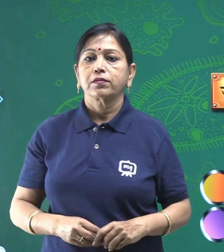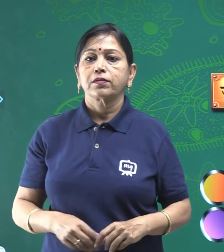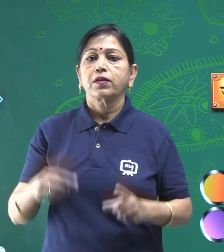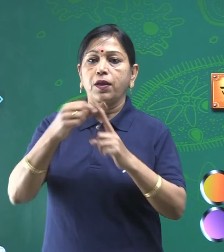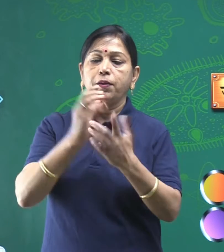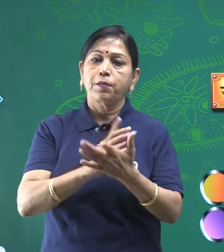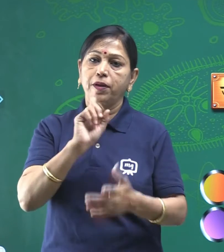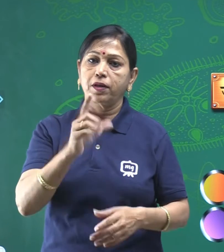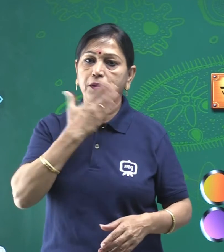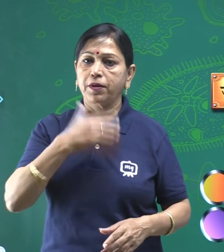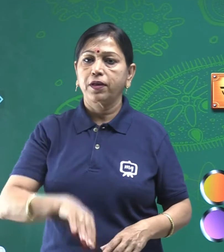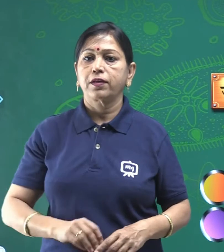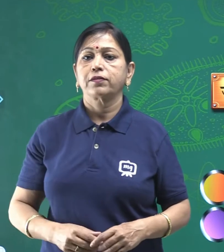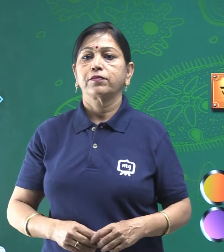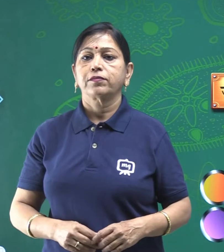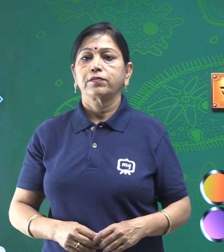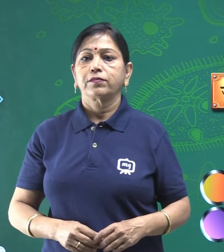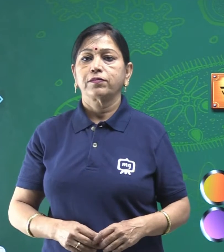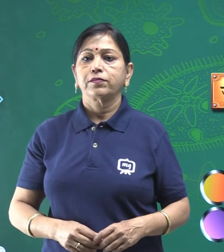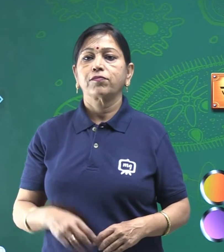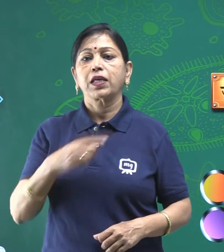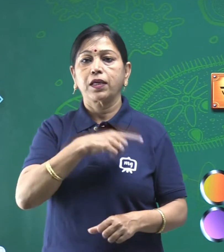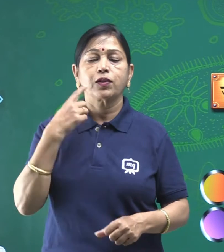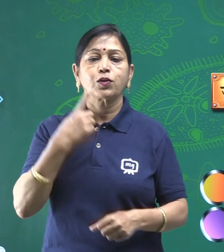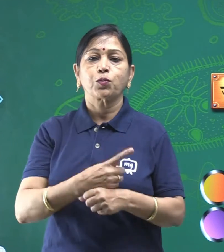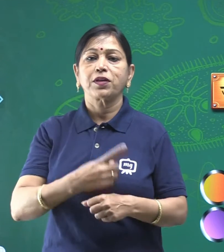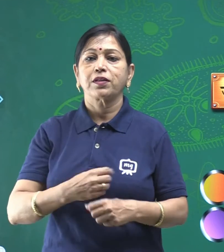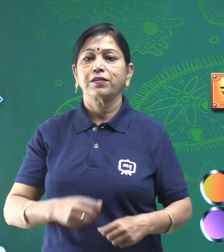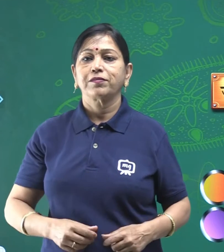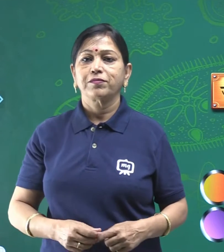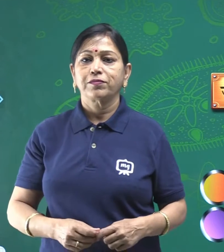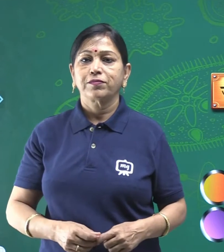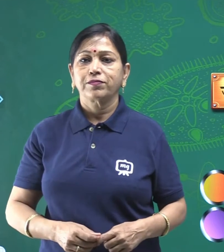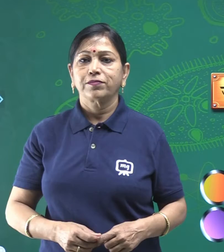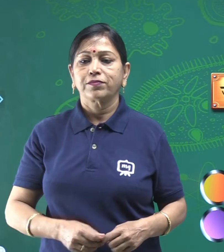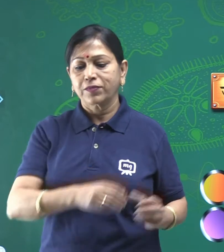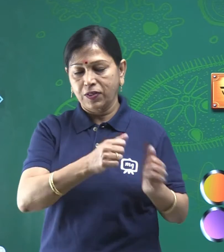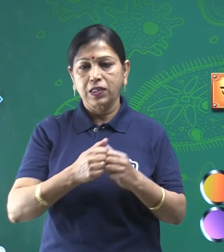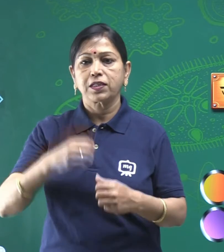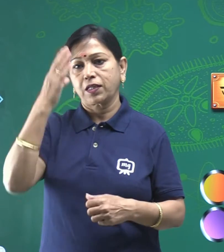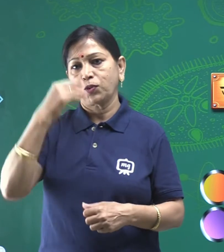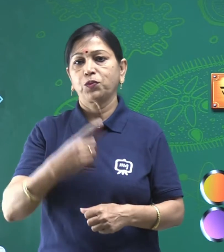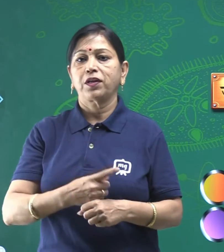भाग 1 पढ़ेंगे। महेंद्र कुमार जैन, मेरे साथ अंजू रानी।